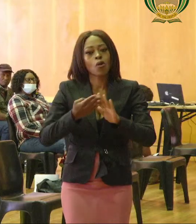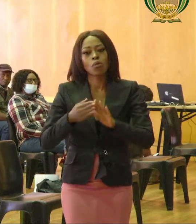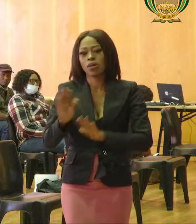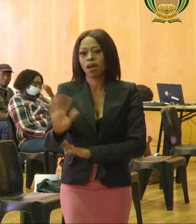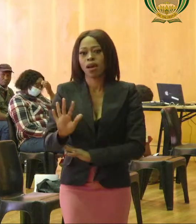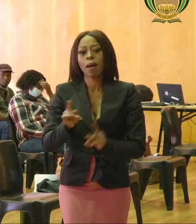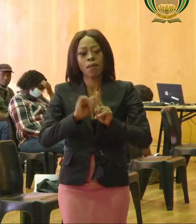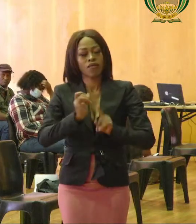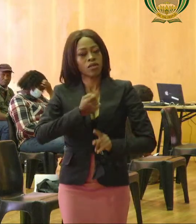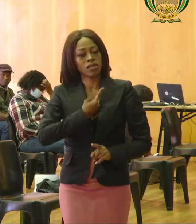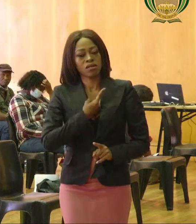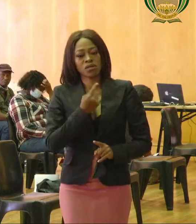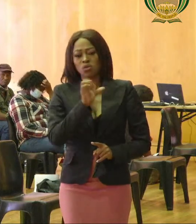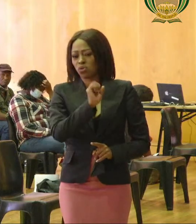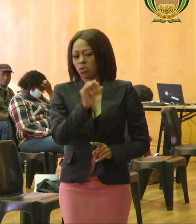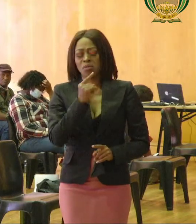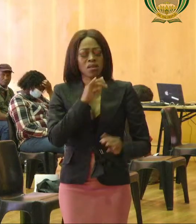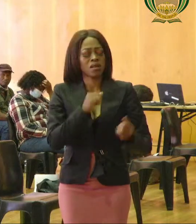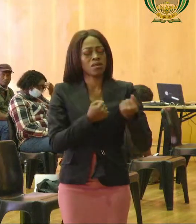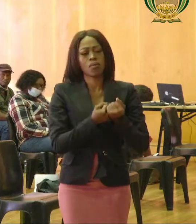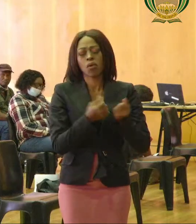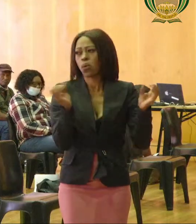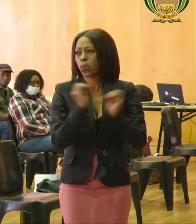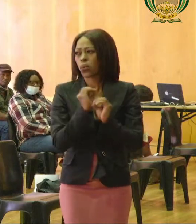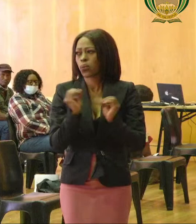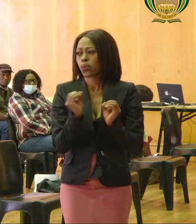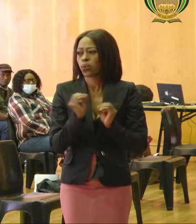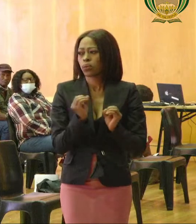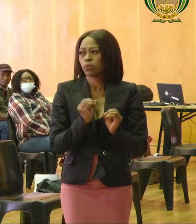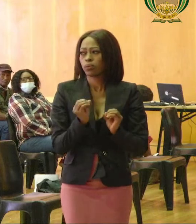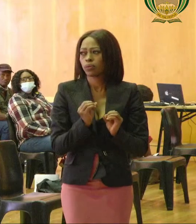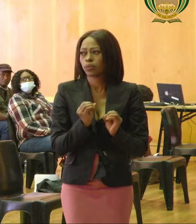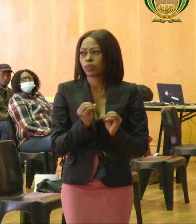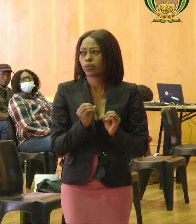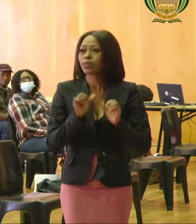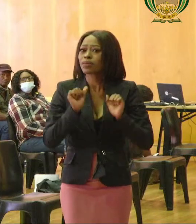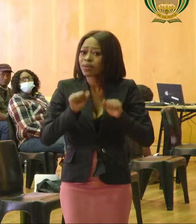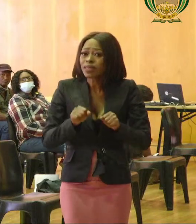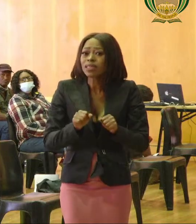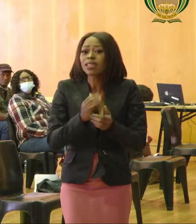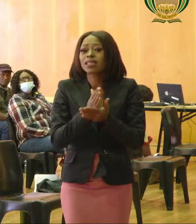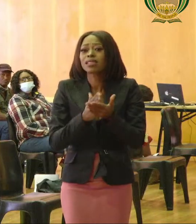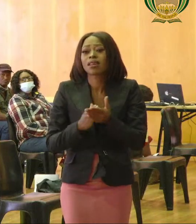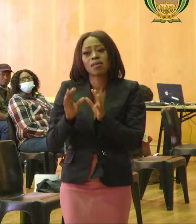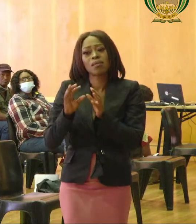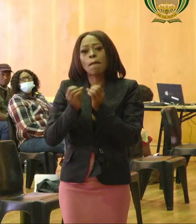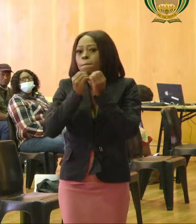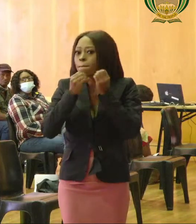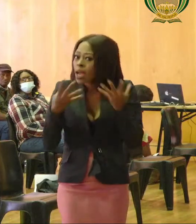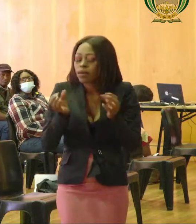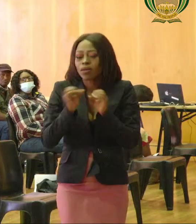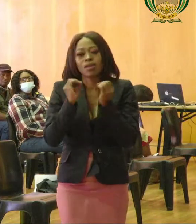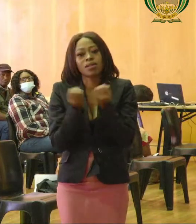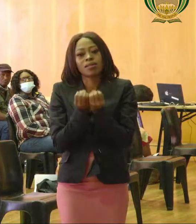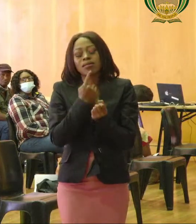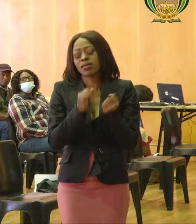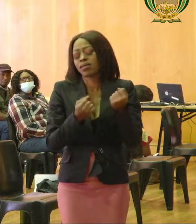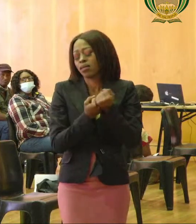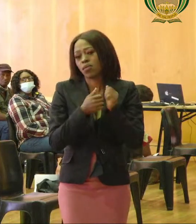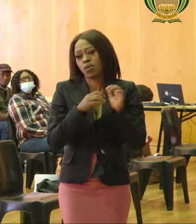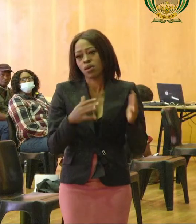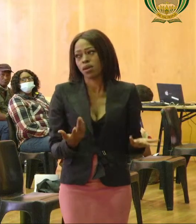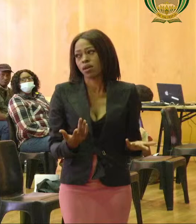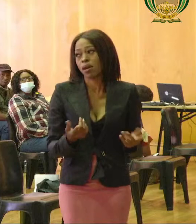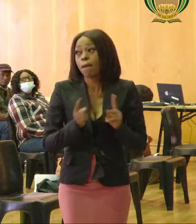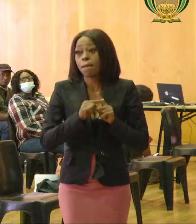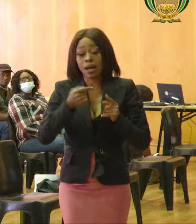stem niet samen met die stellingen. Baie van ik het baie gehoord, baie partijen wat zeggen, hulle stem niet samen. Maar